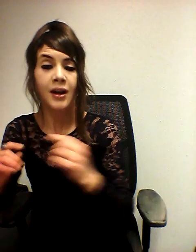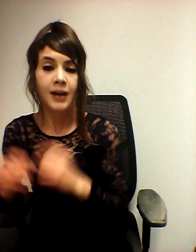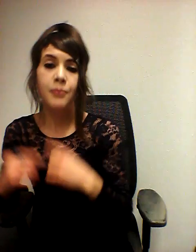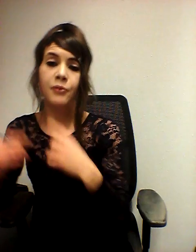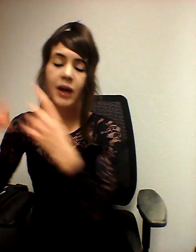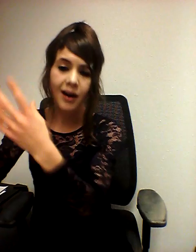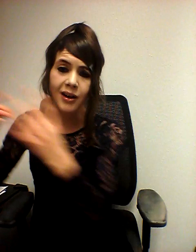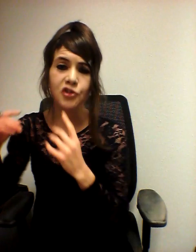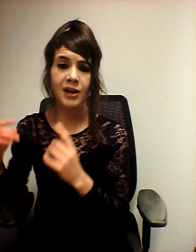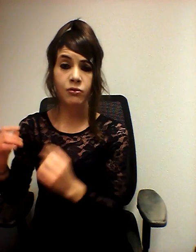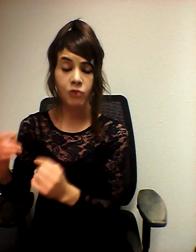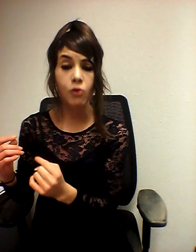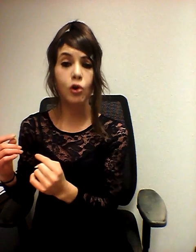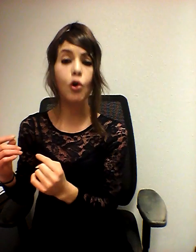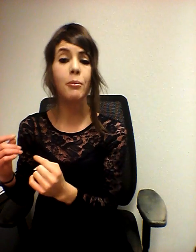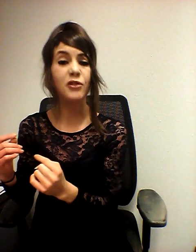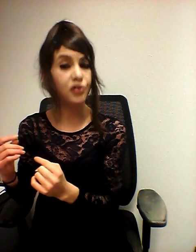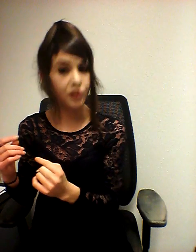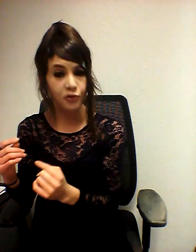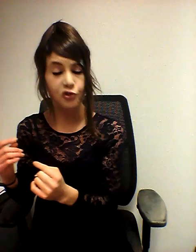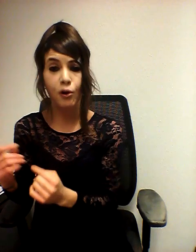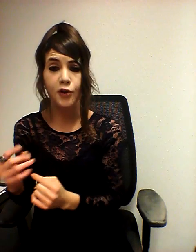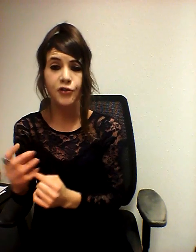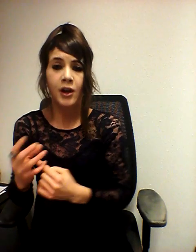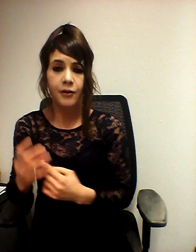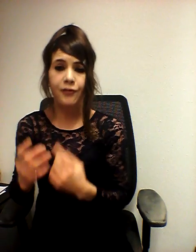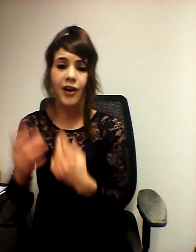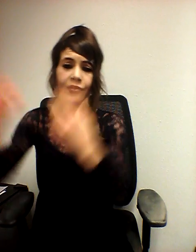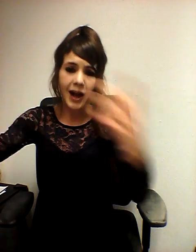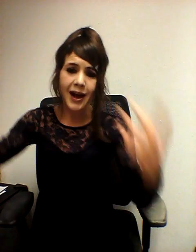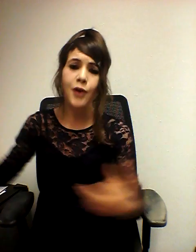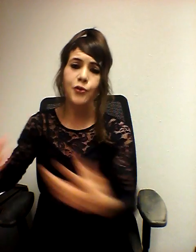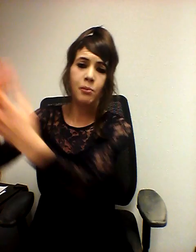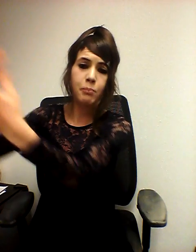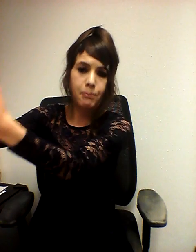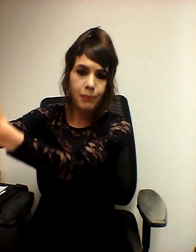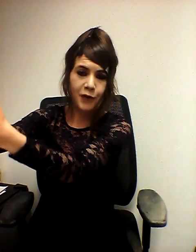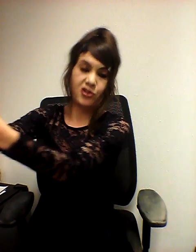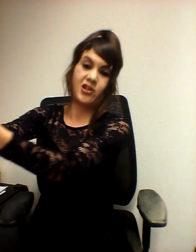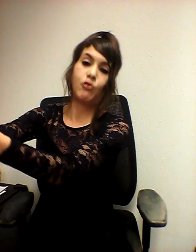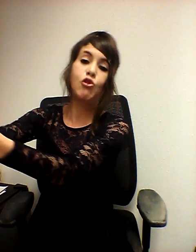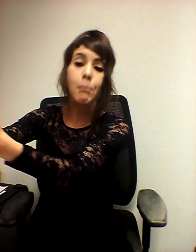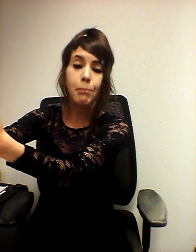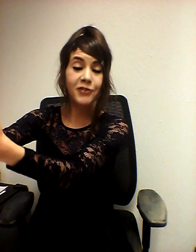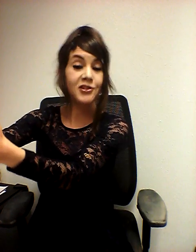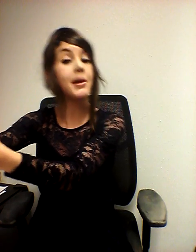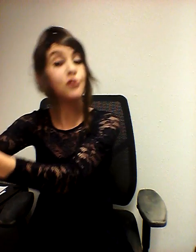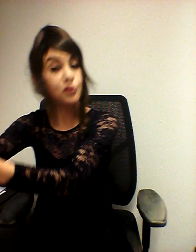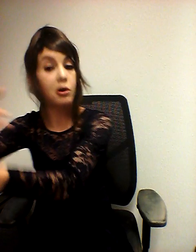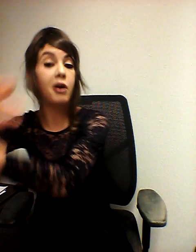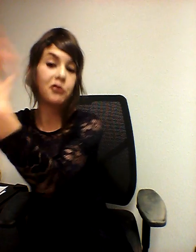hebben alle cellen nodig om het transport vanuit een bepaald celc zoals de